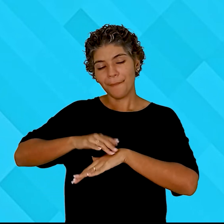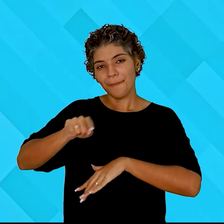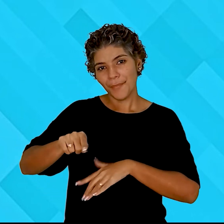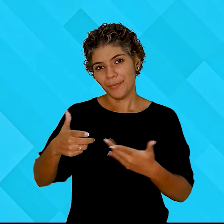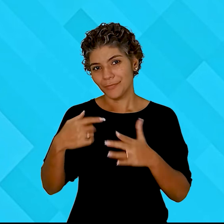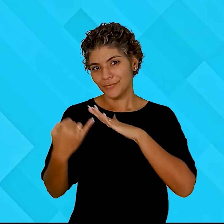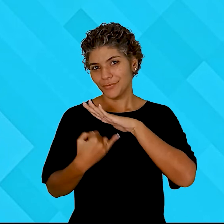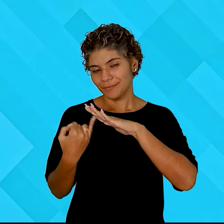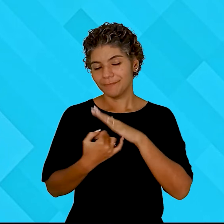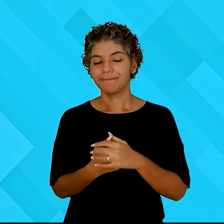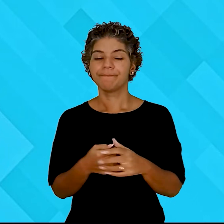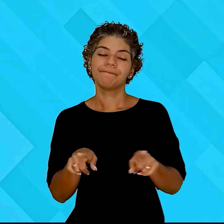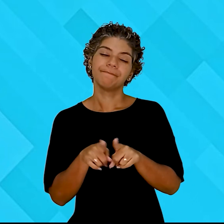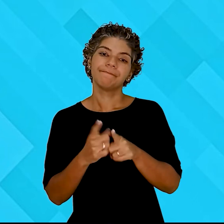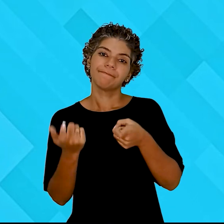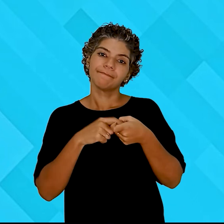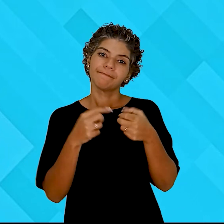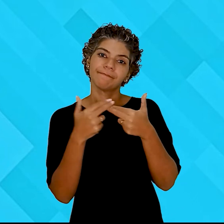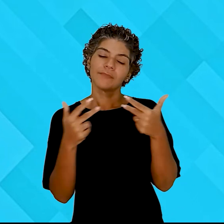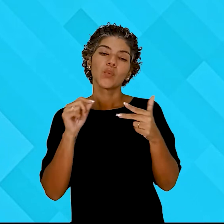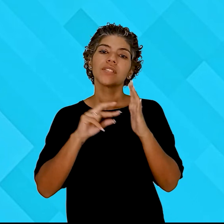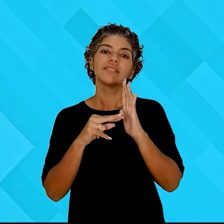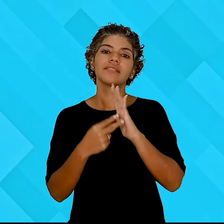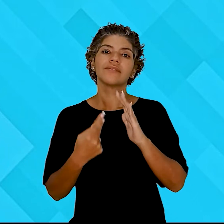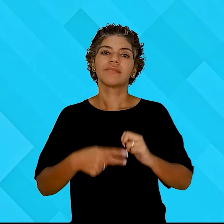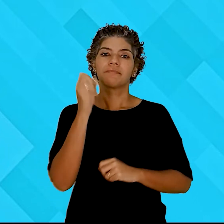que significa isso no Brasil hoje? Significa que você precisa